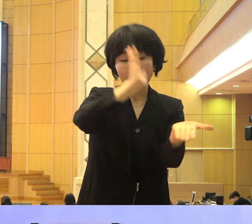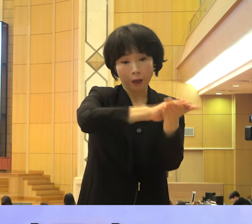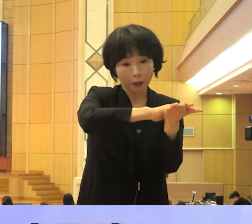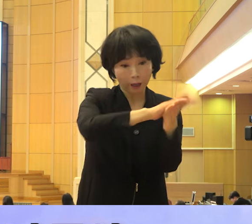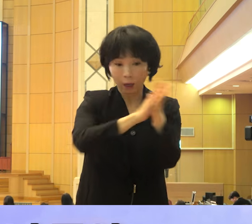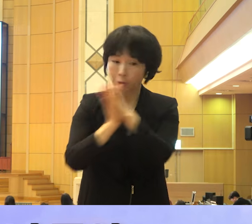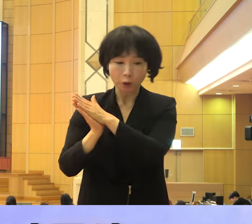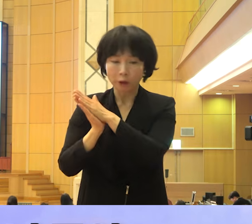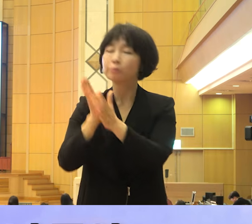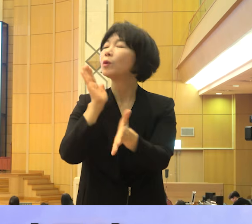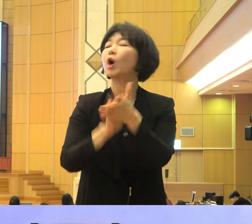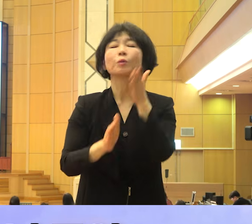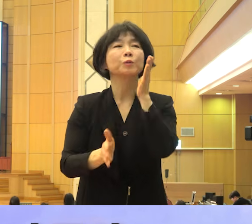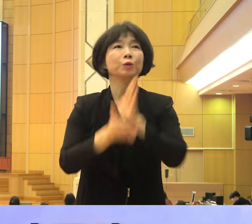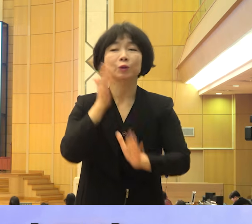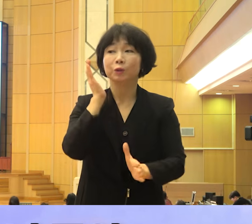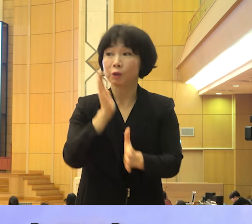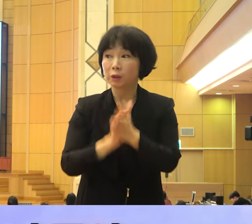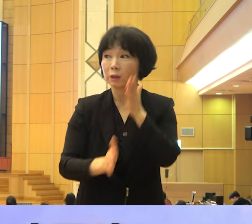사랑